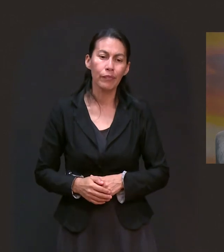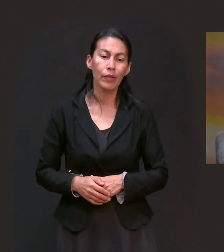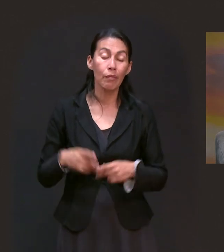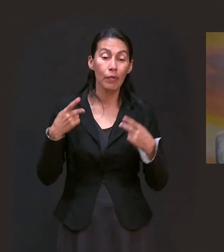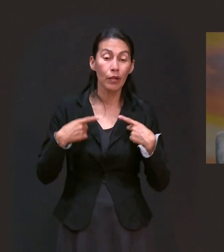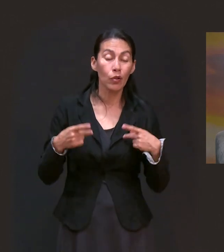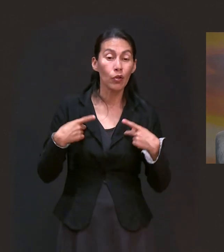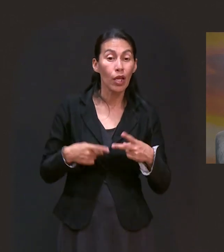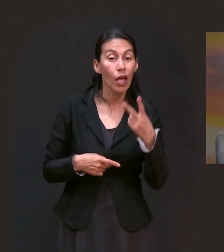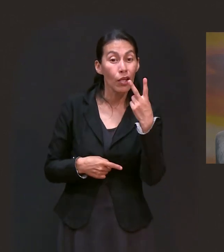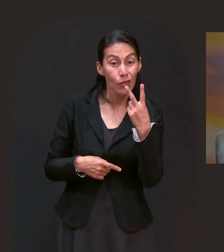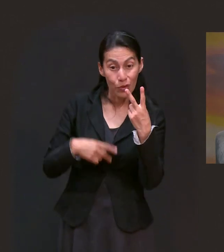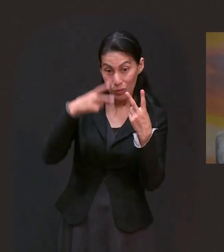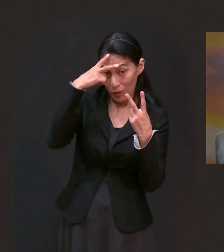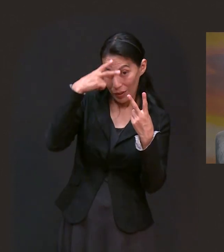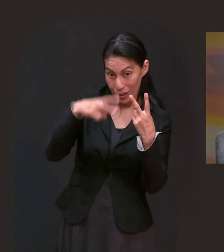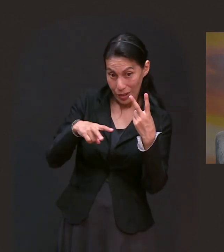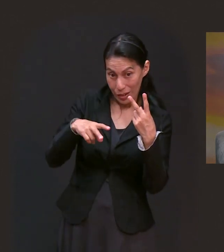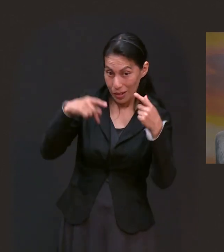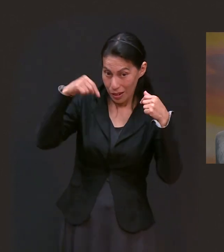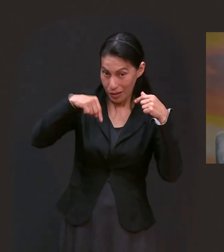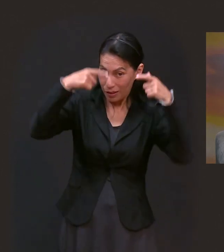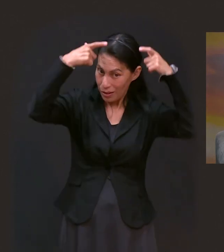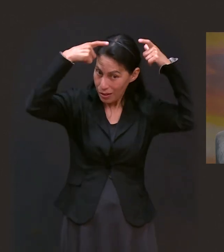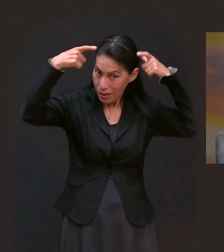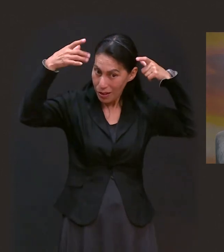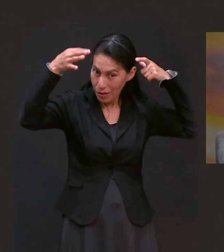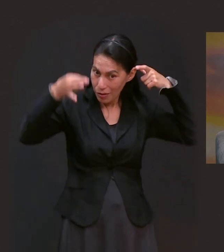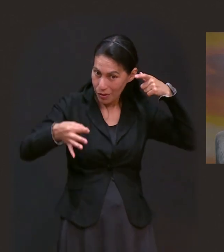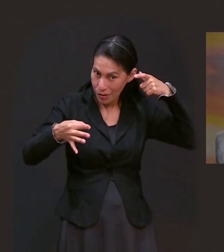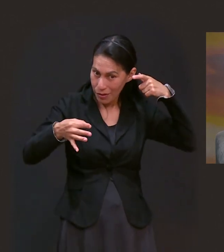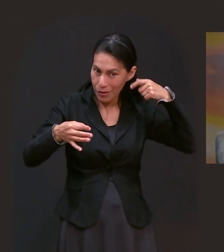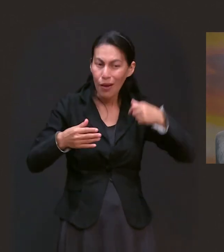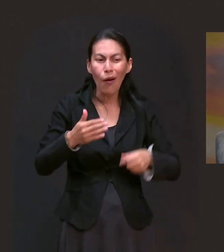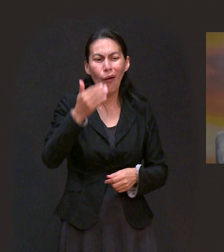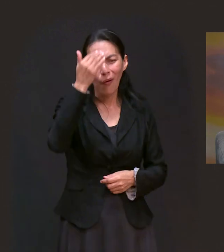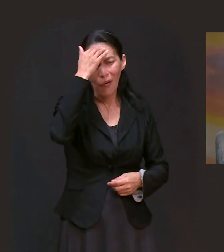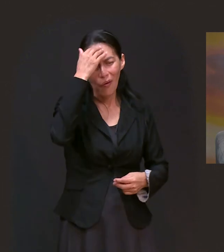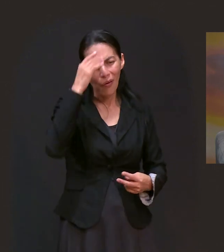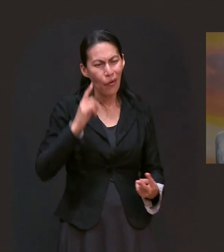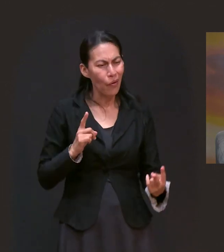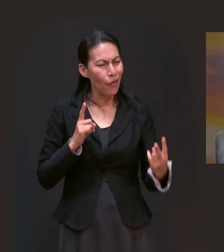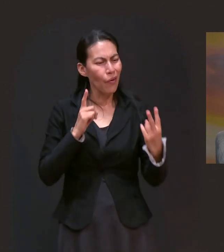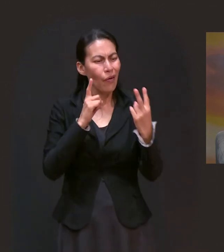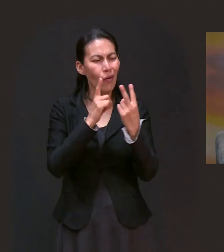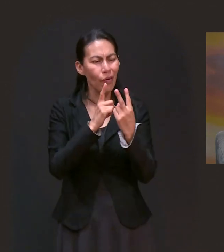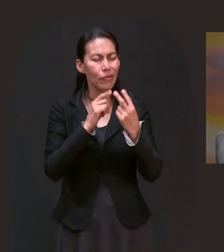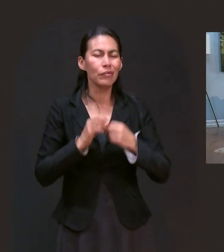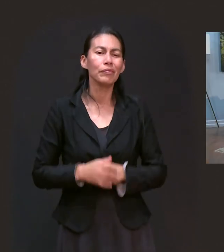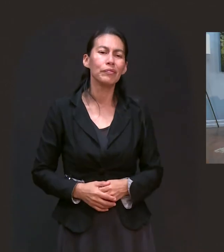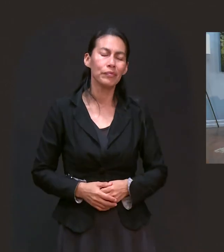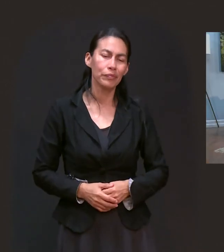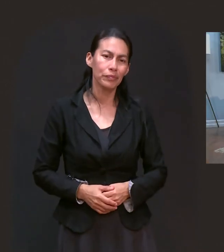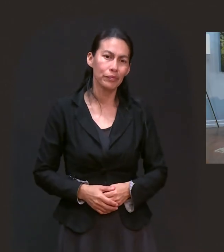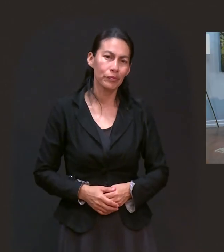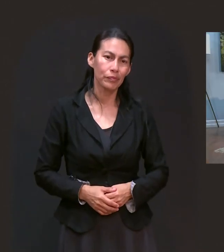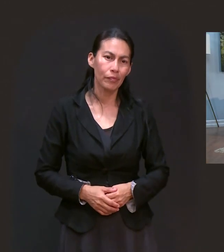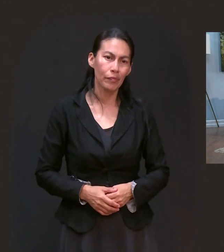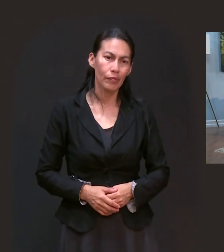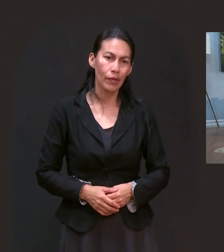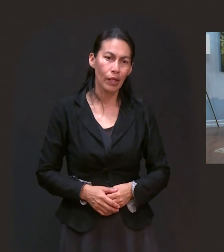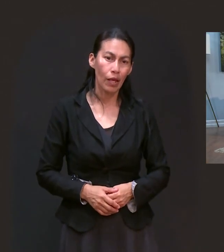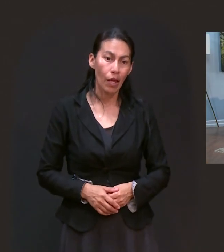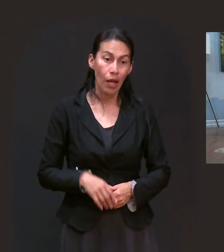residencia conocimos a dos mexicanos que graduaron de aquí pero llegando a la iglesia